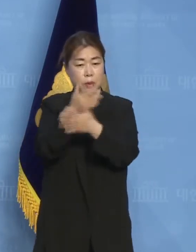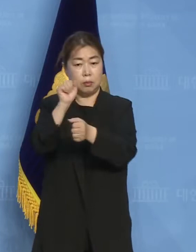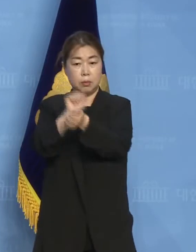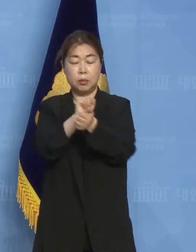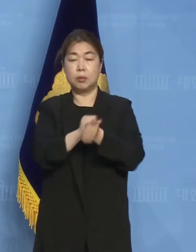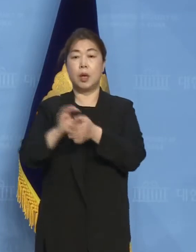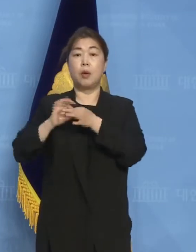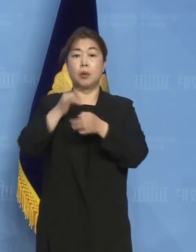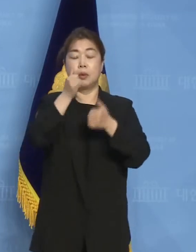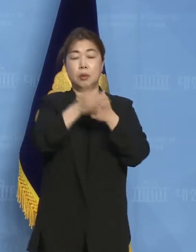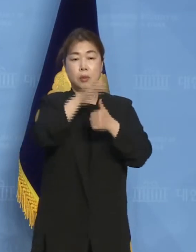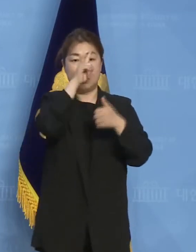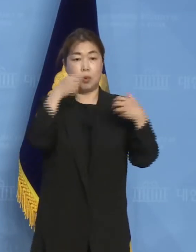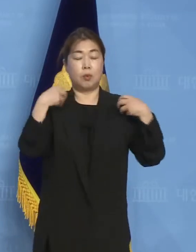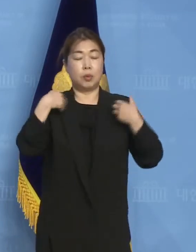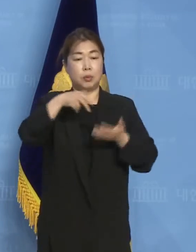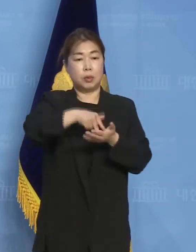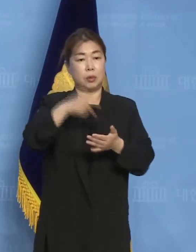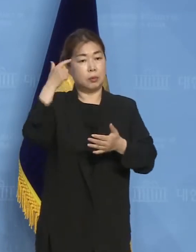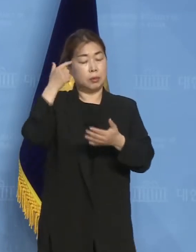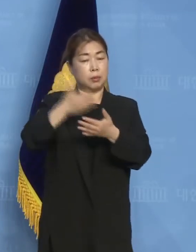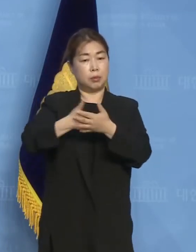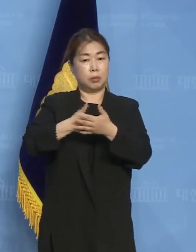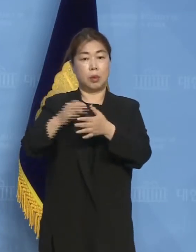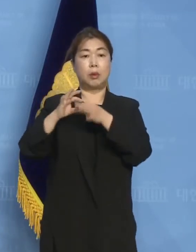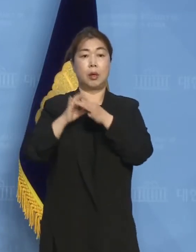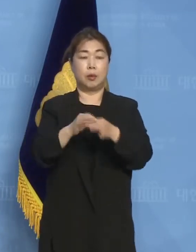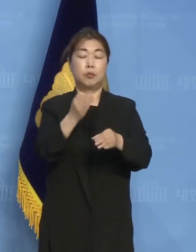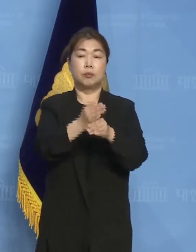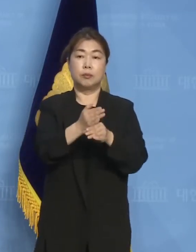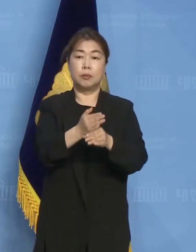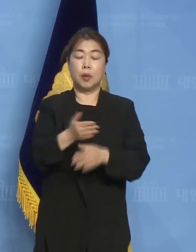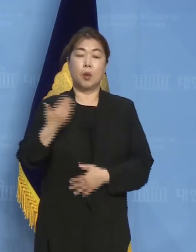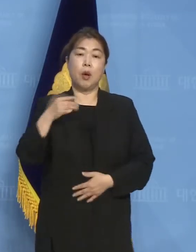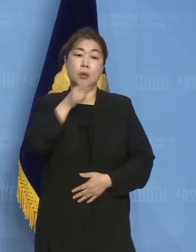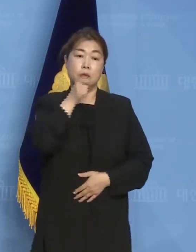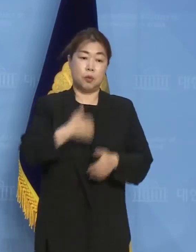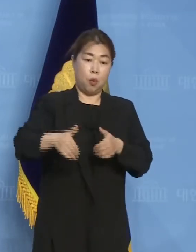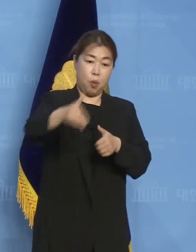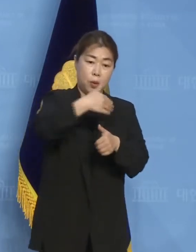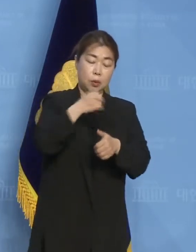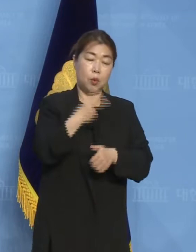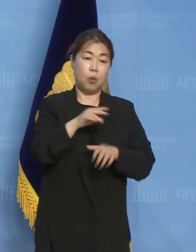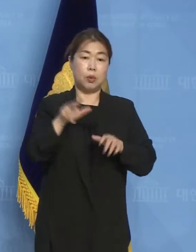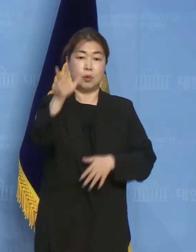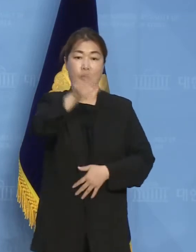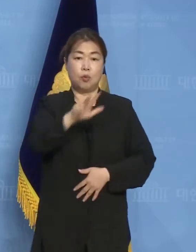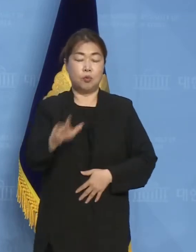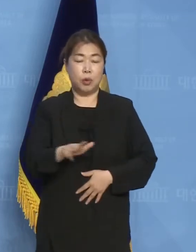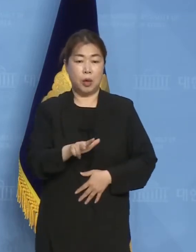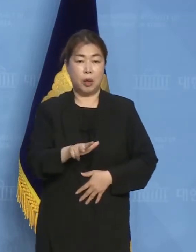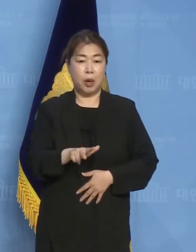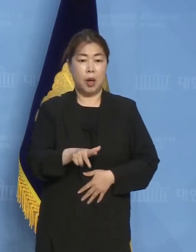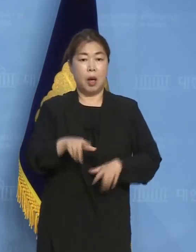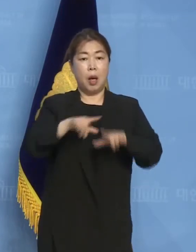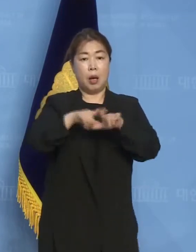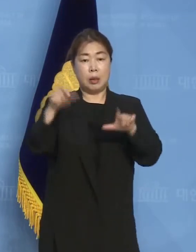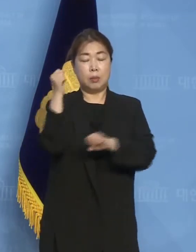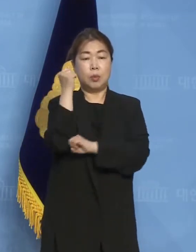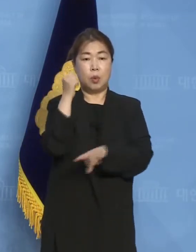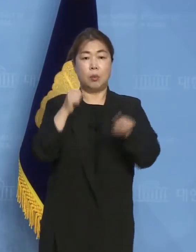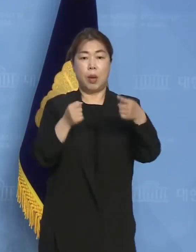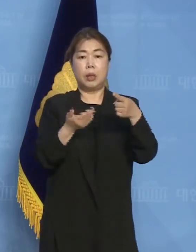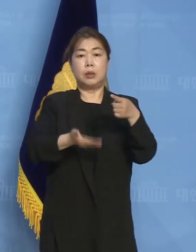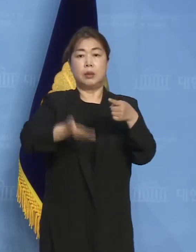확진자가 늘어나 방역당국의 긴장감이 높아진 가운데 최근 수도권을 넘어 전국 하루 3자릿수 이상의 대규모